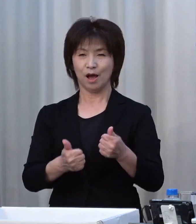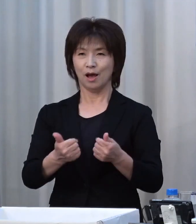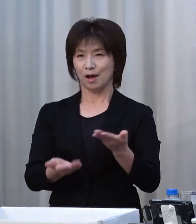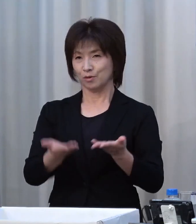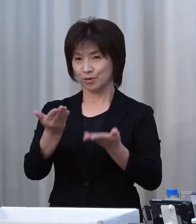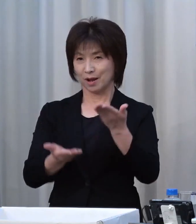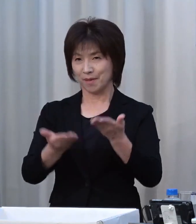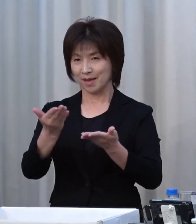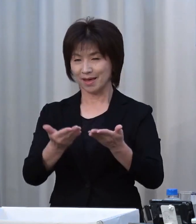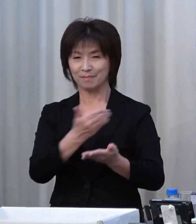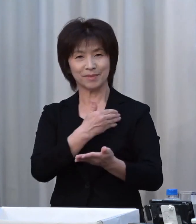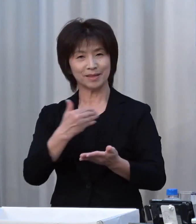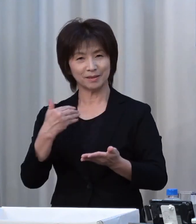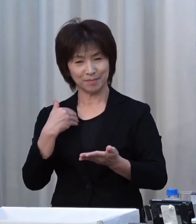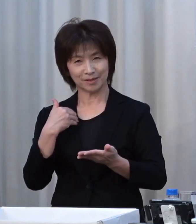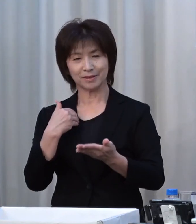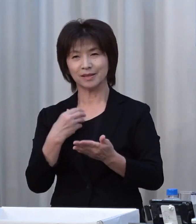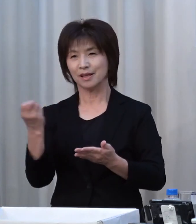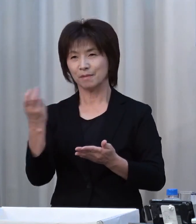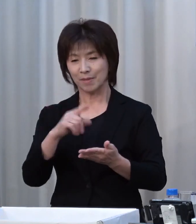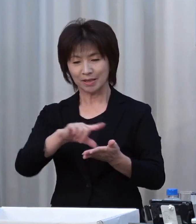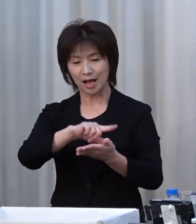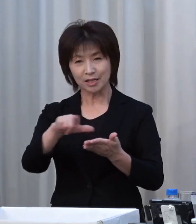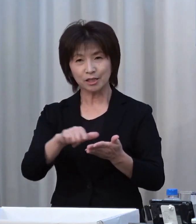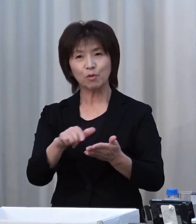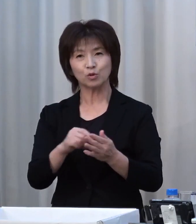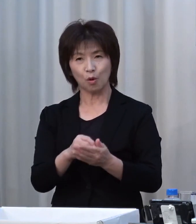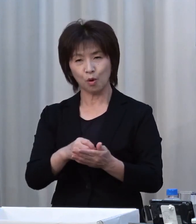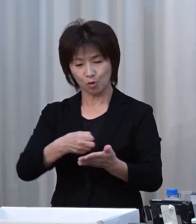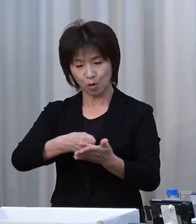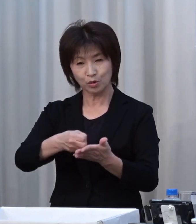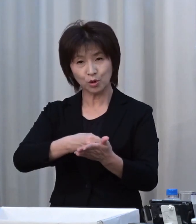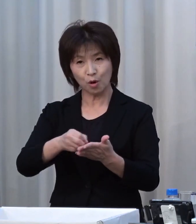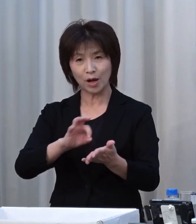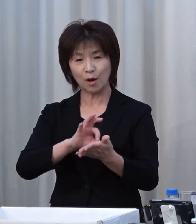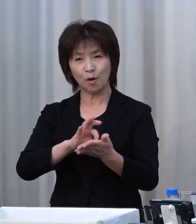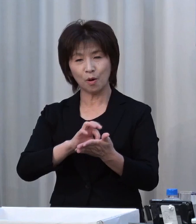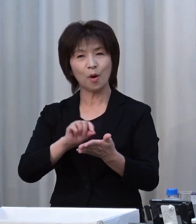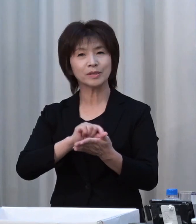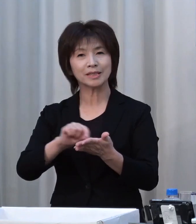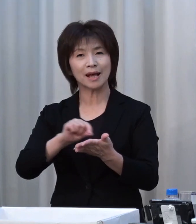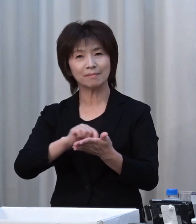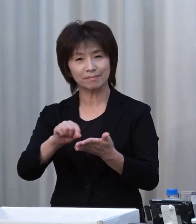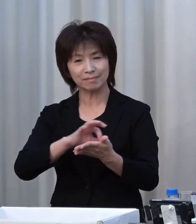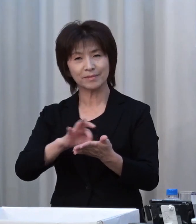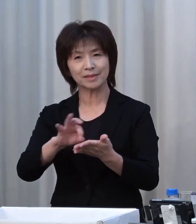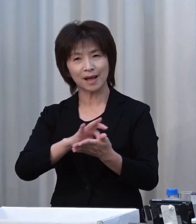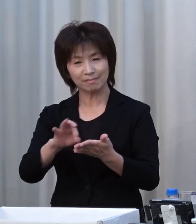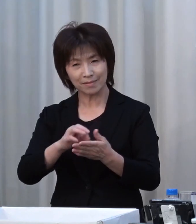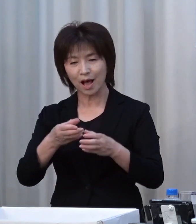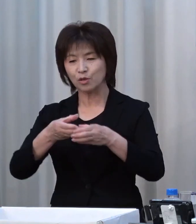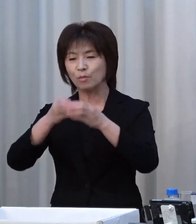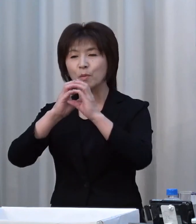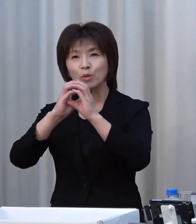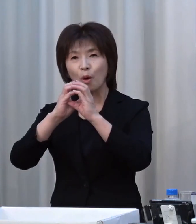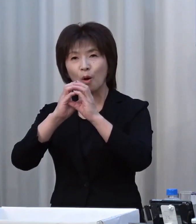しむことができます。また地元の生姜を使った八街生姜ジンジャーエール